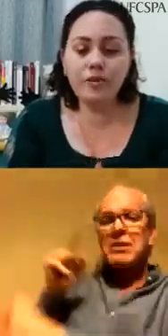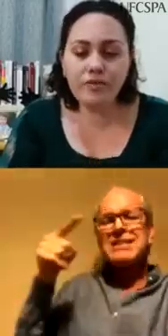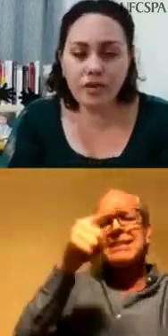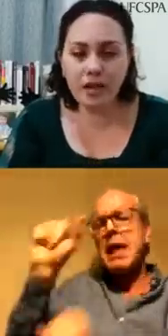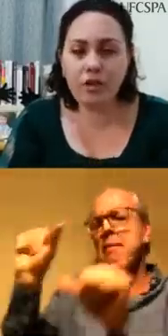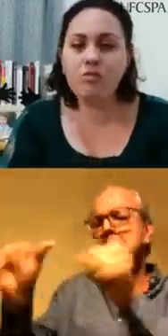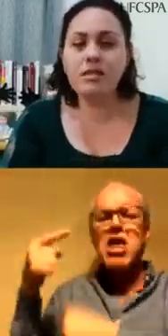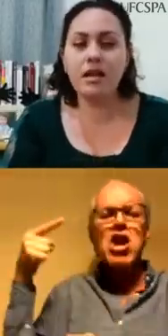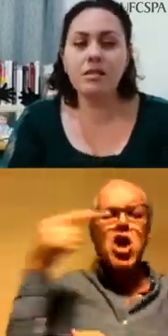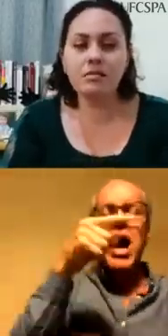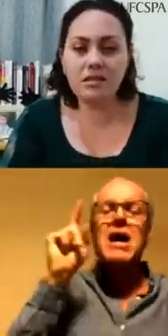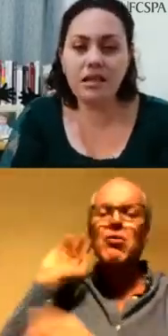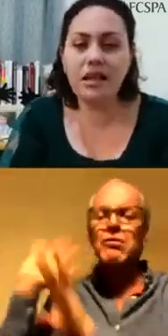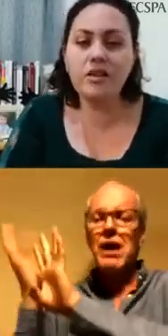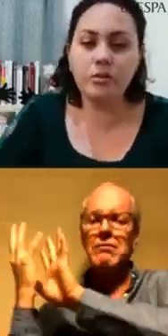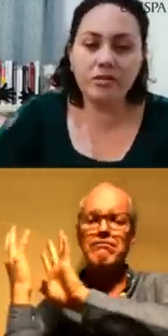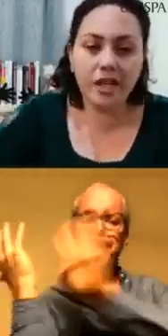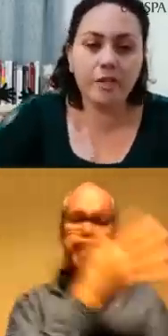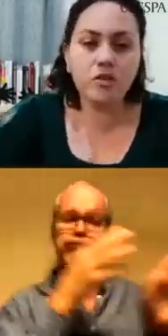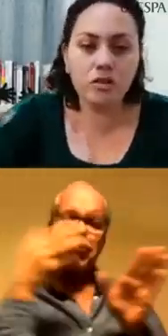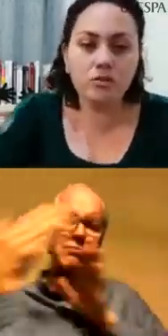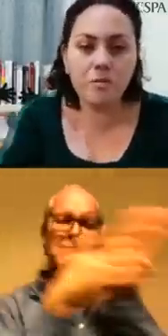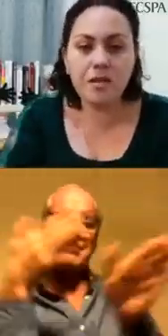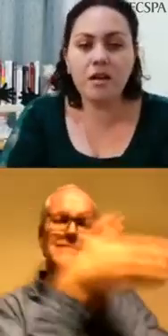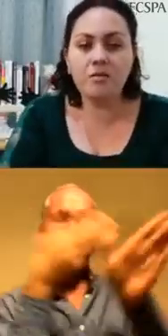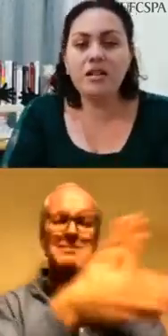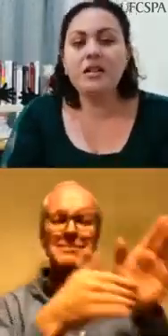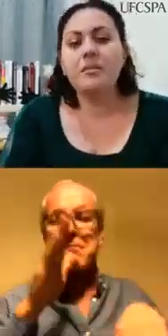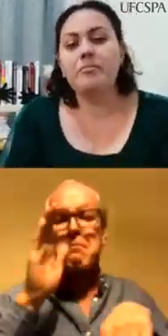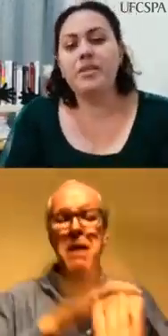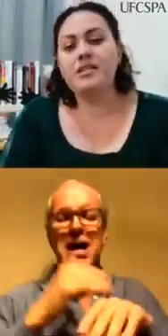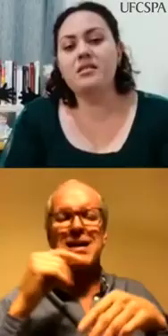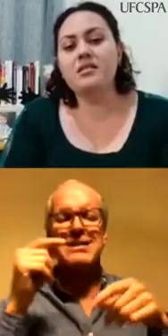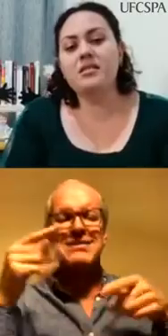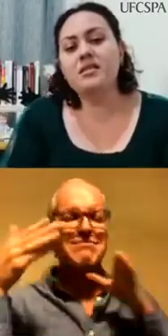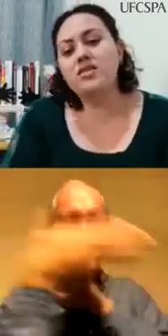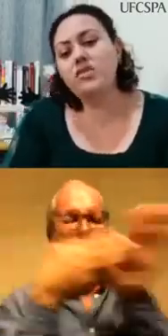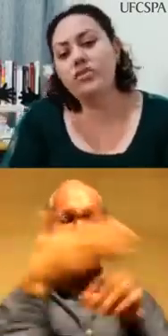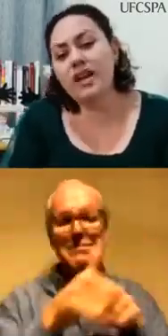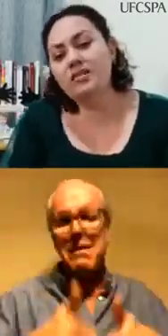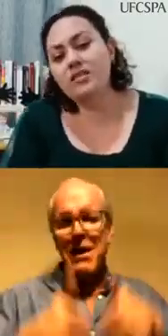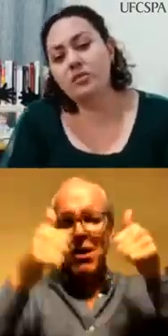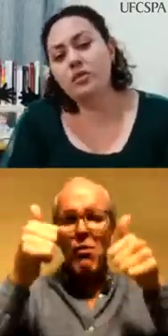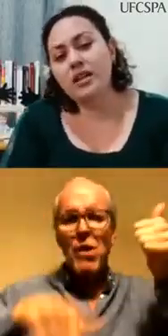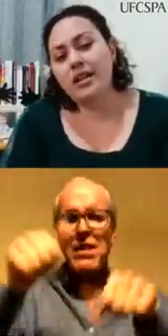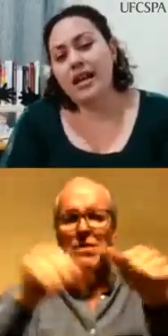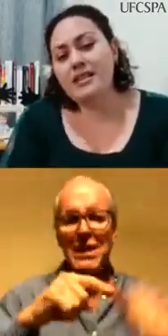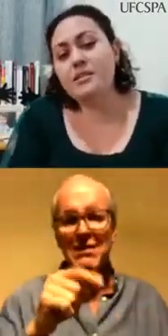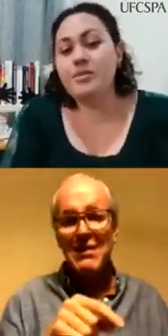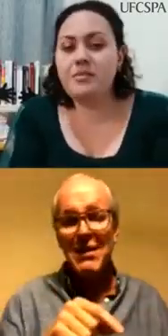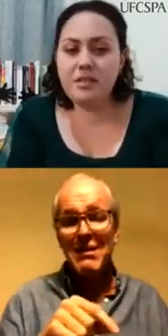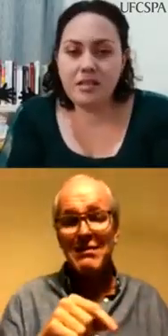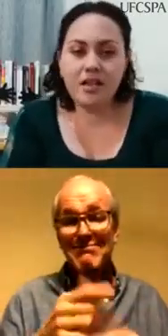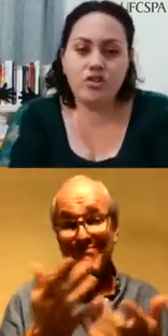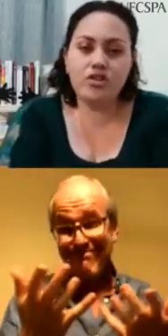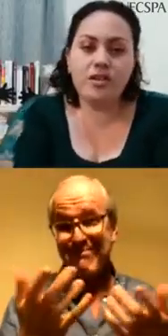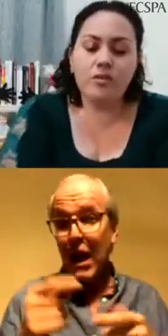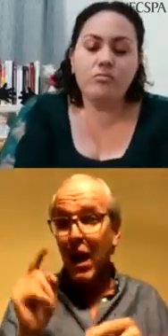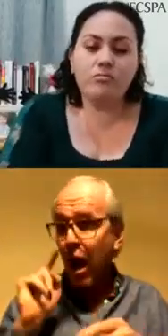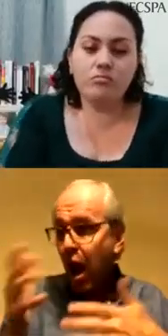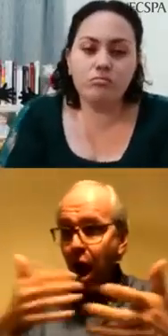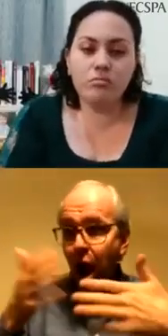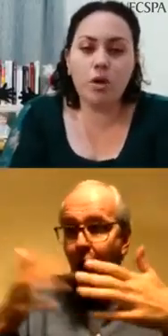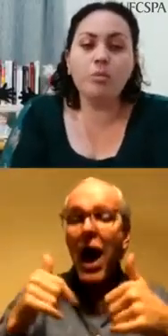do profissional que saiba a língua de sinais ou intérprete dentro do hospital. Mas se tiver, então, essa possibilidade de